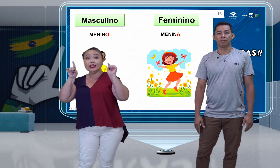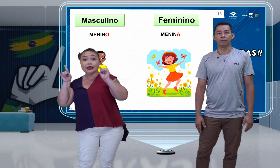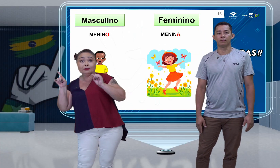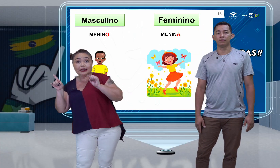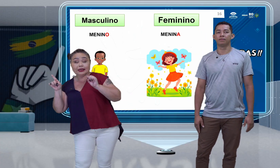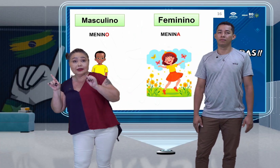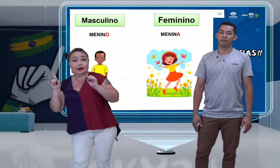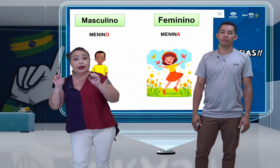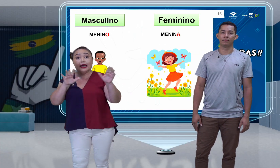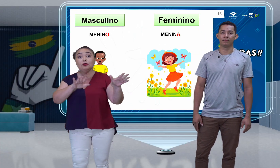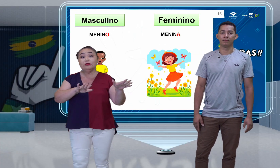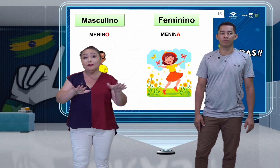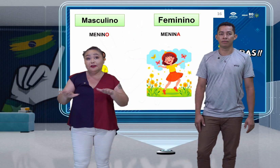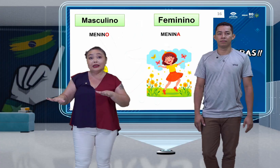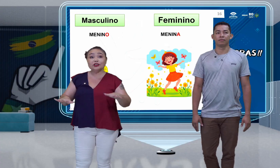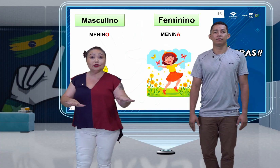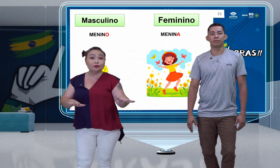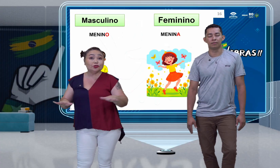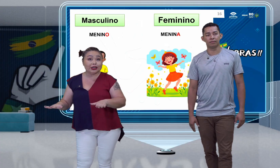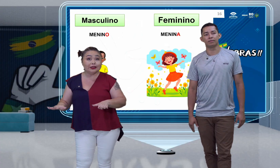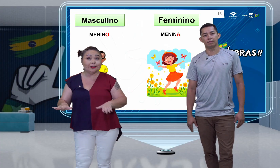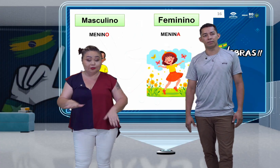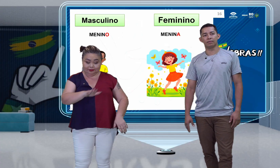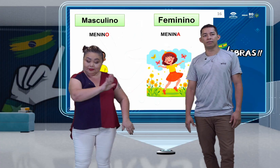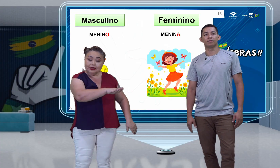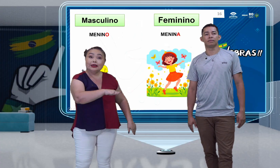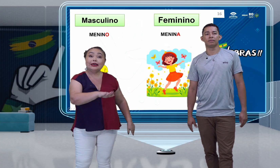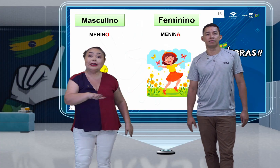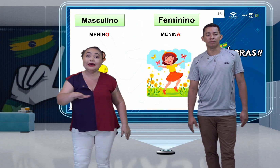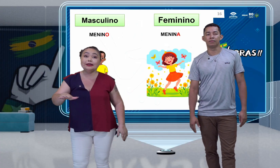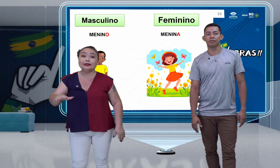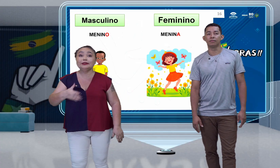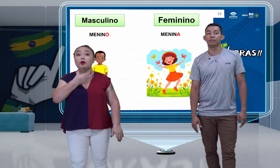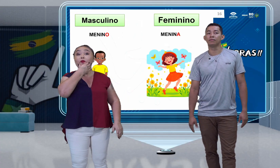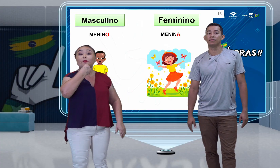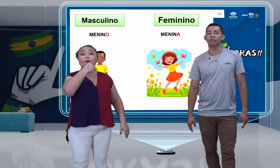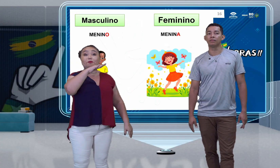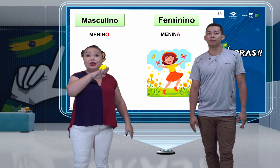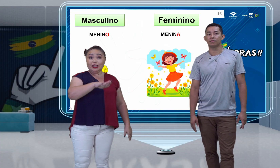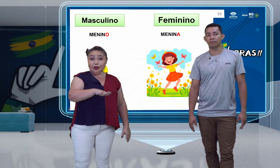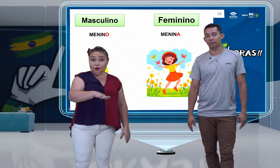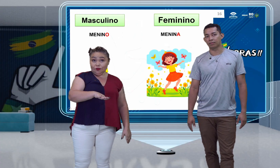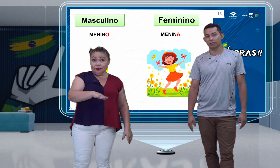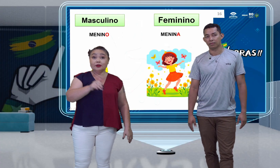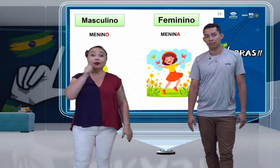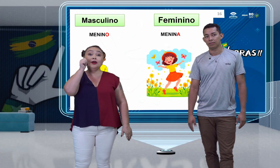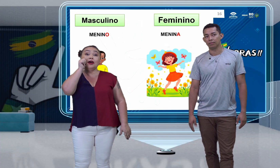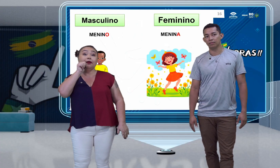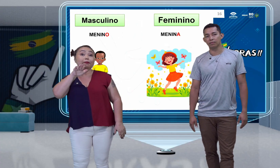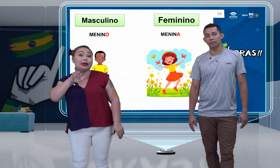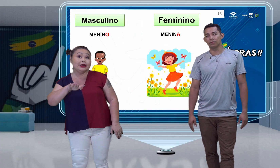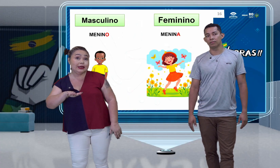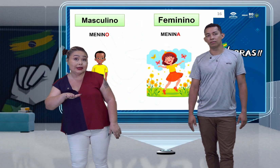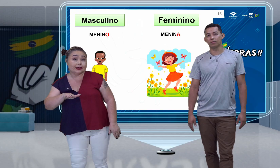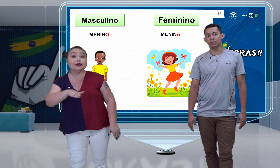e menina. Aí eu não defino a questão do gênero. Crianças. Então, menino, menina